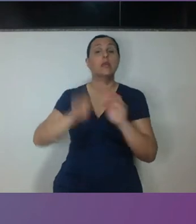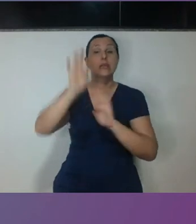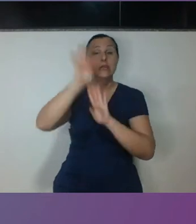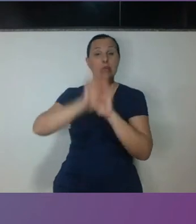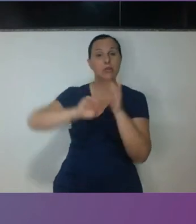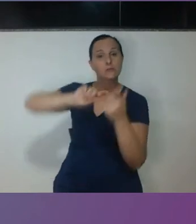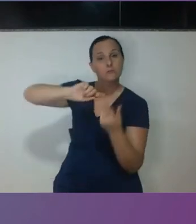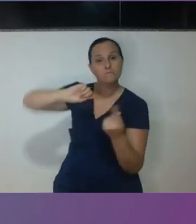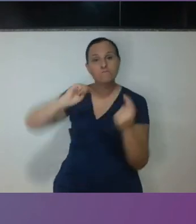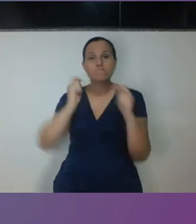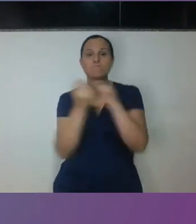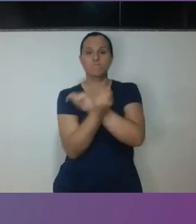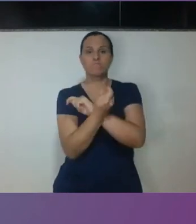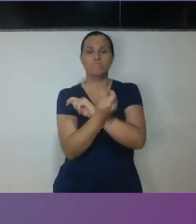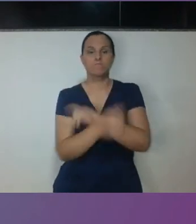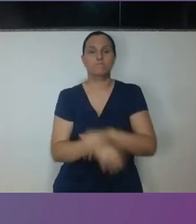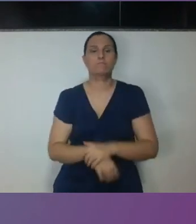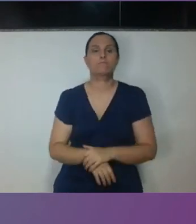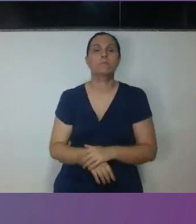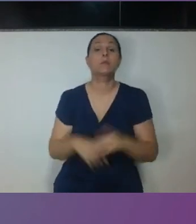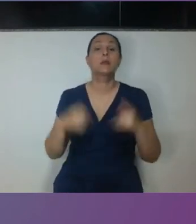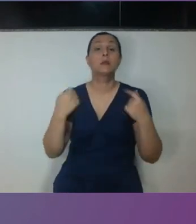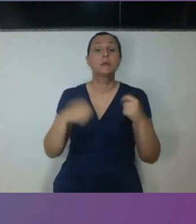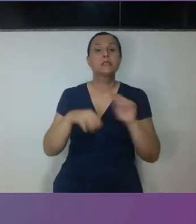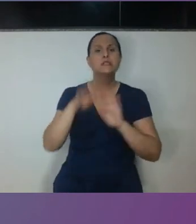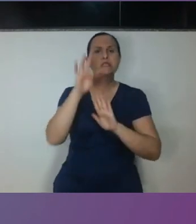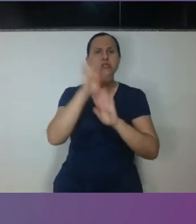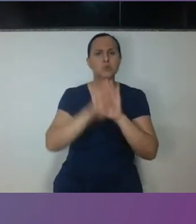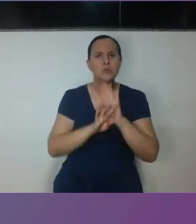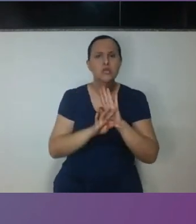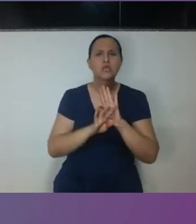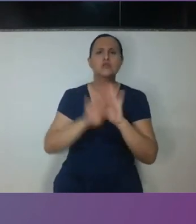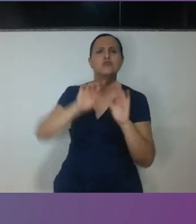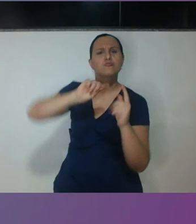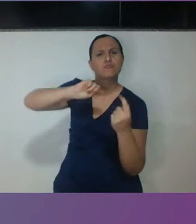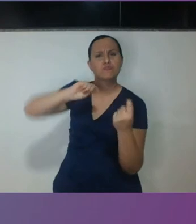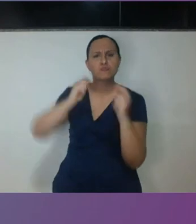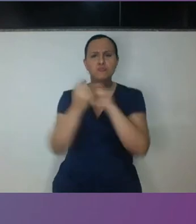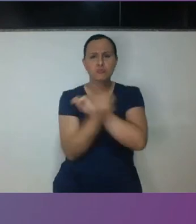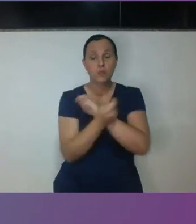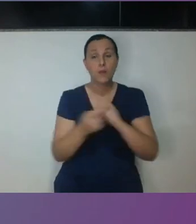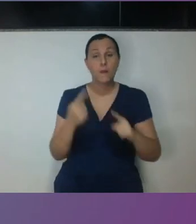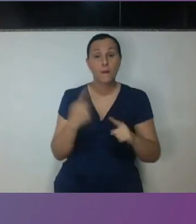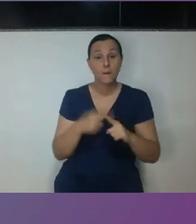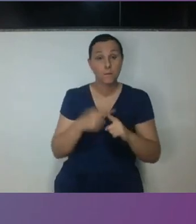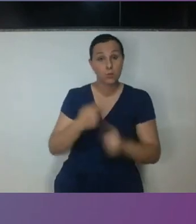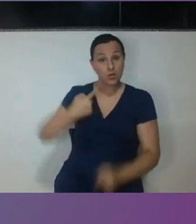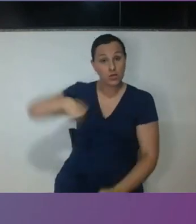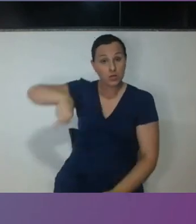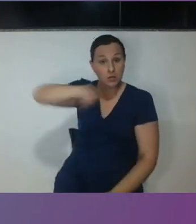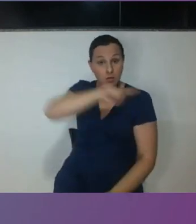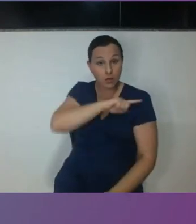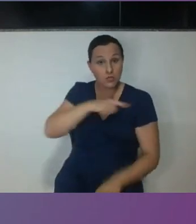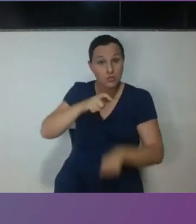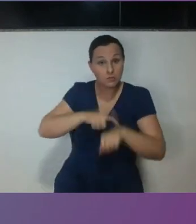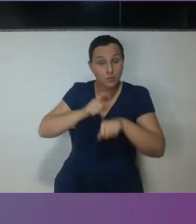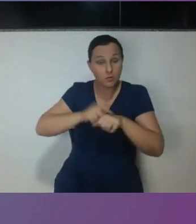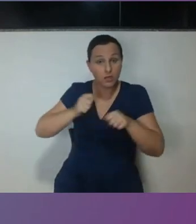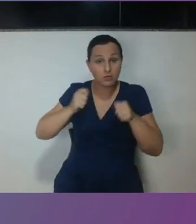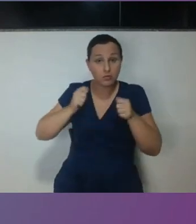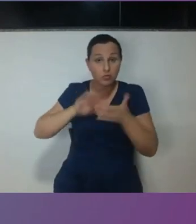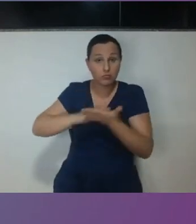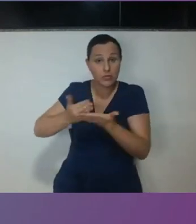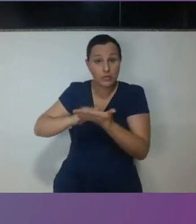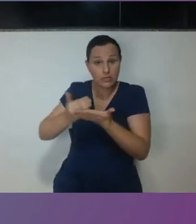ponto. Reformulação de texto. Nós sempre vamos produzir um texto diferente. Quando